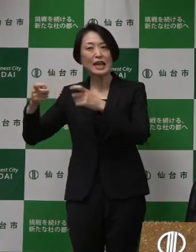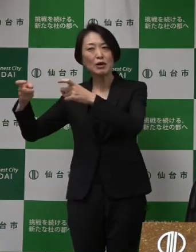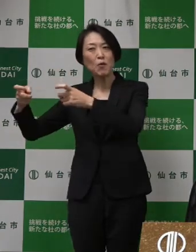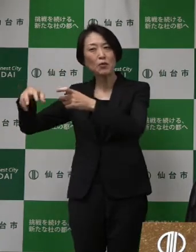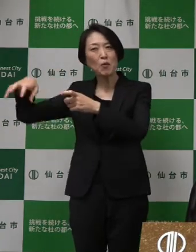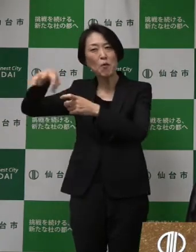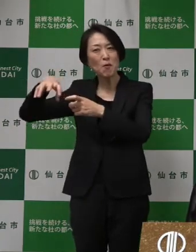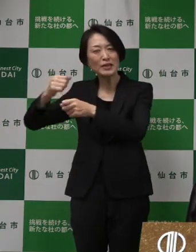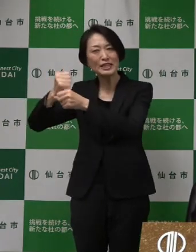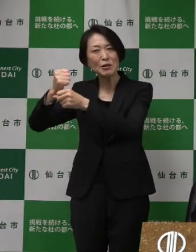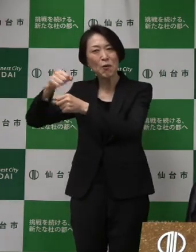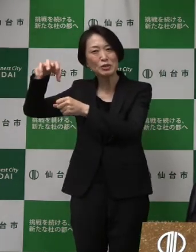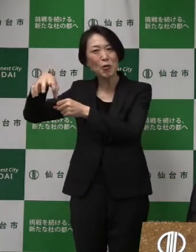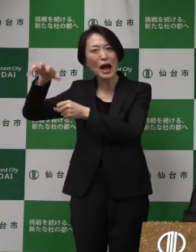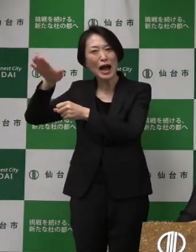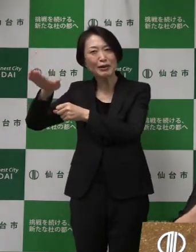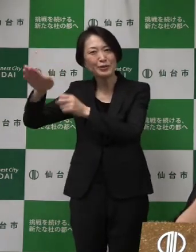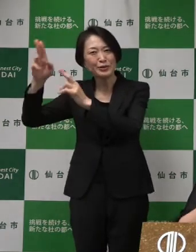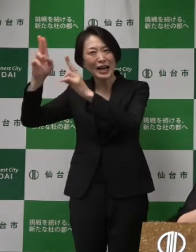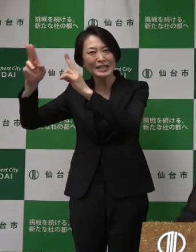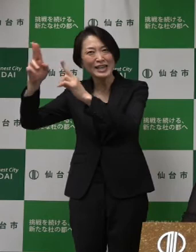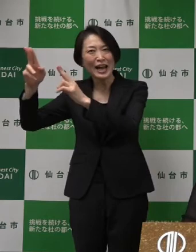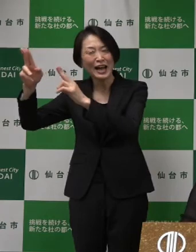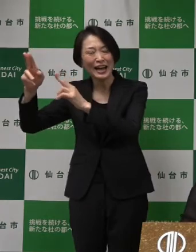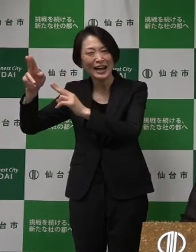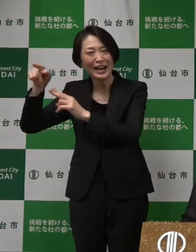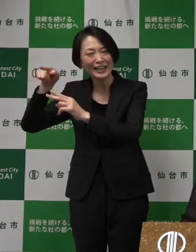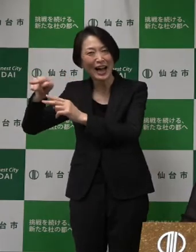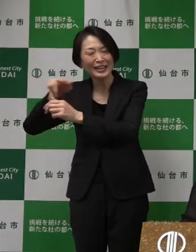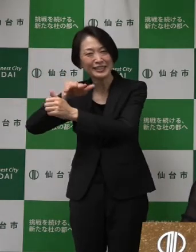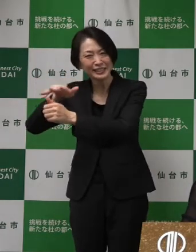に工場があるといったものが入っ